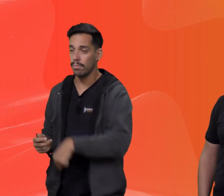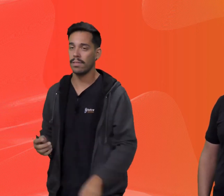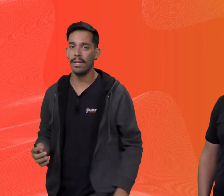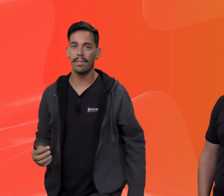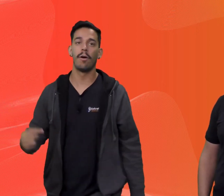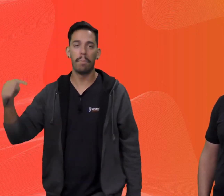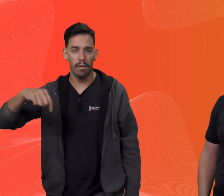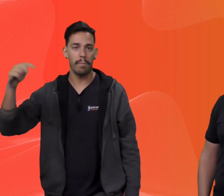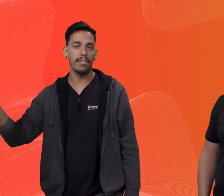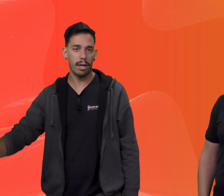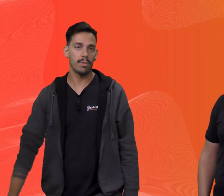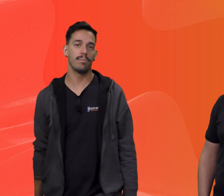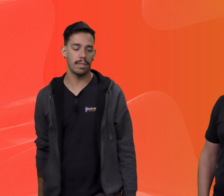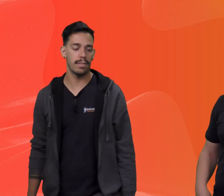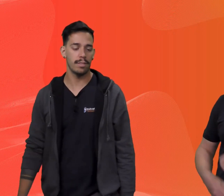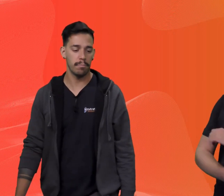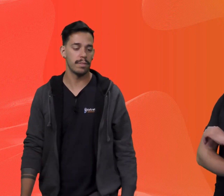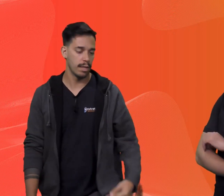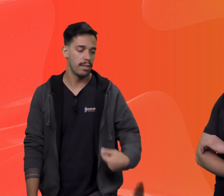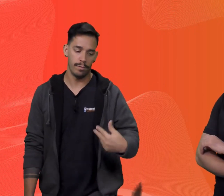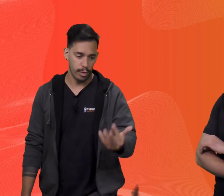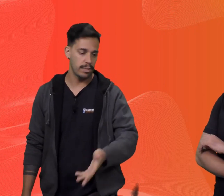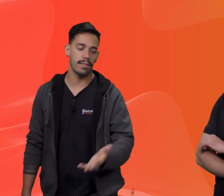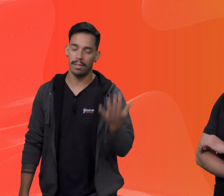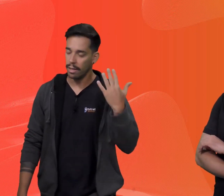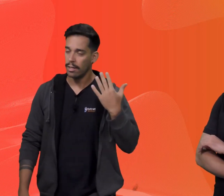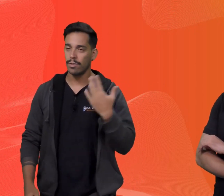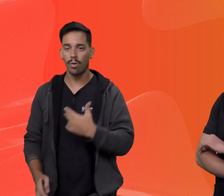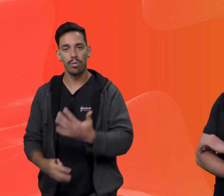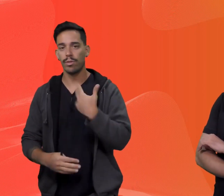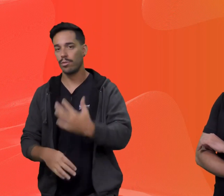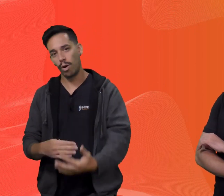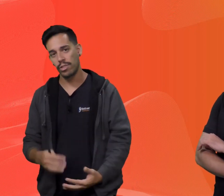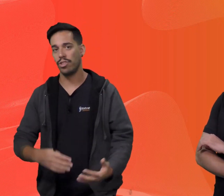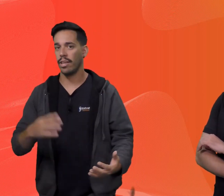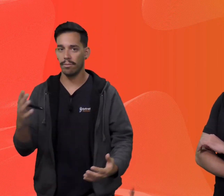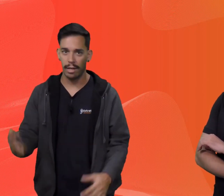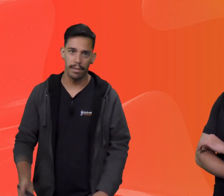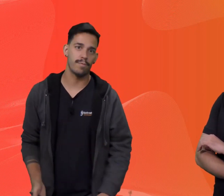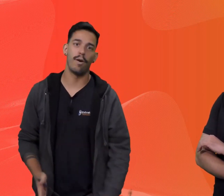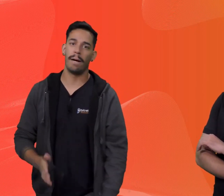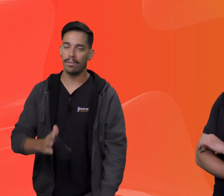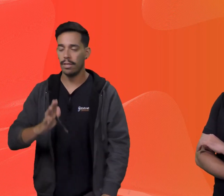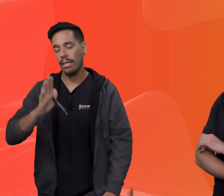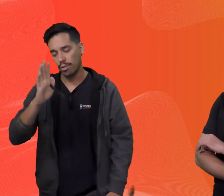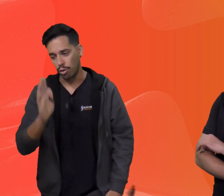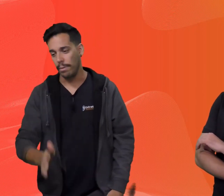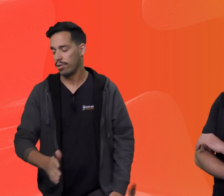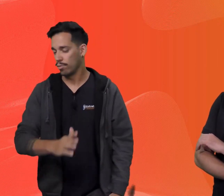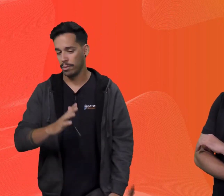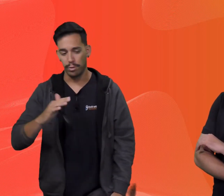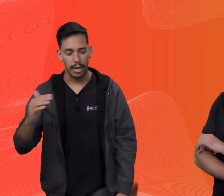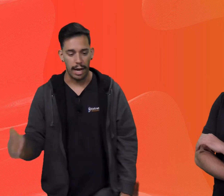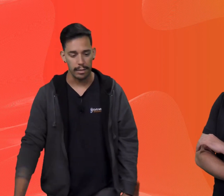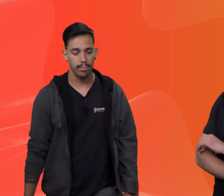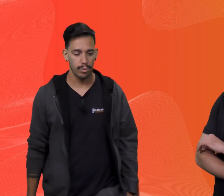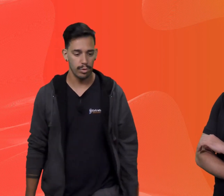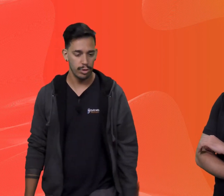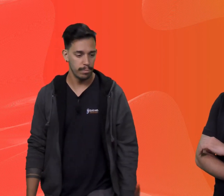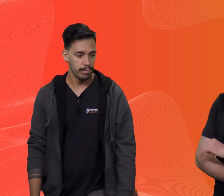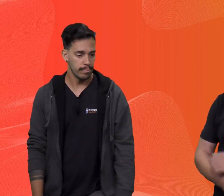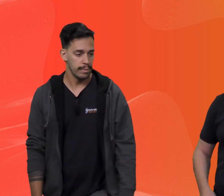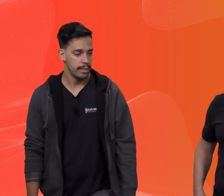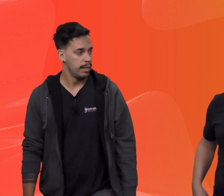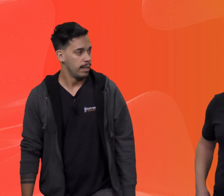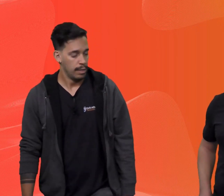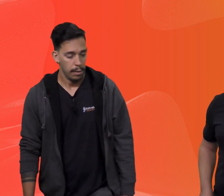mesma substância, então provavelmente ela é uma substância simples. E foi assim que se concluiu que o oxigênio ele é formado somente de um tipo de átomo, coisa do